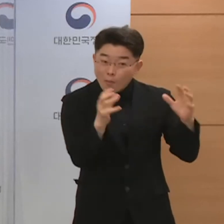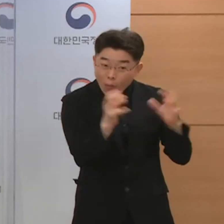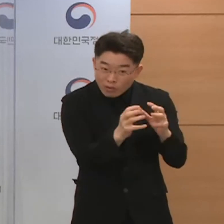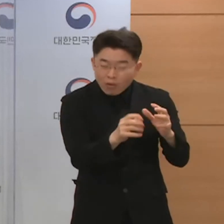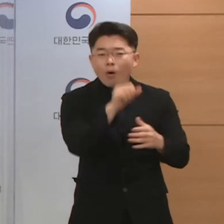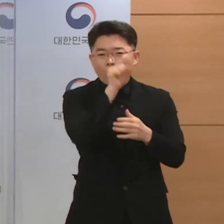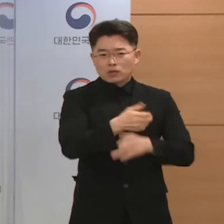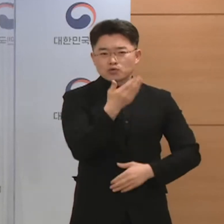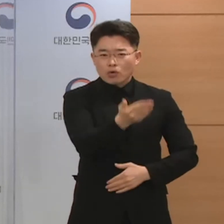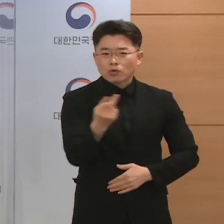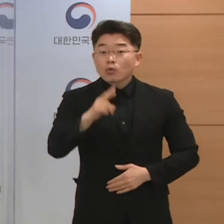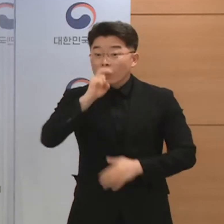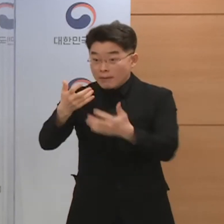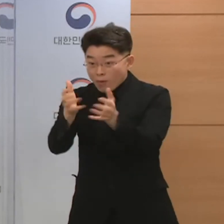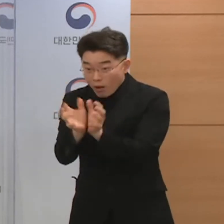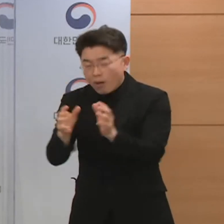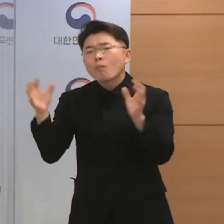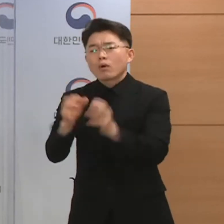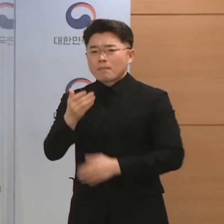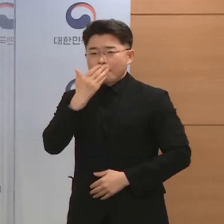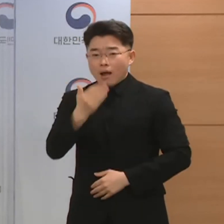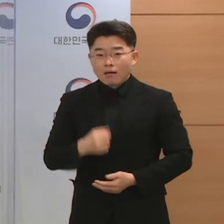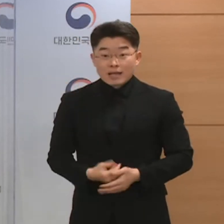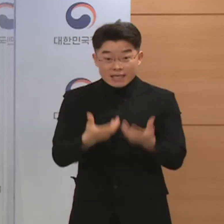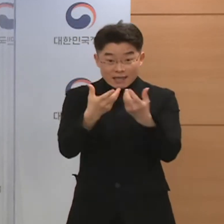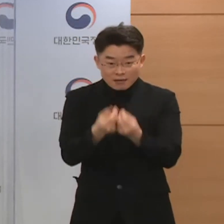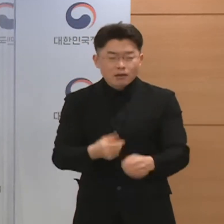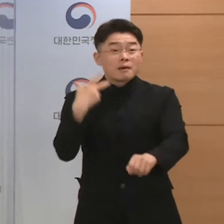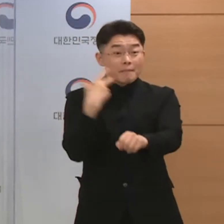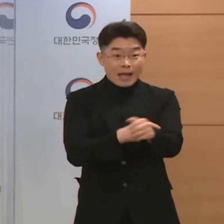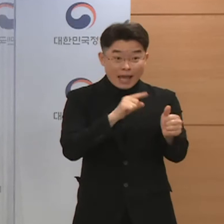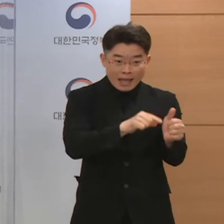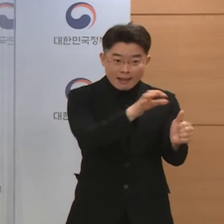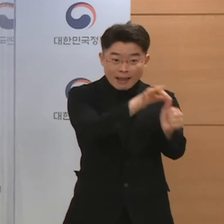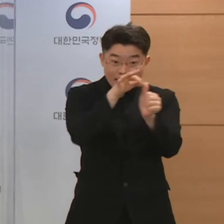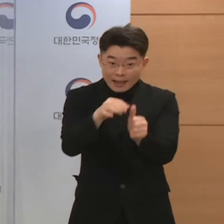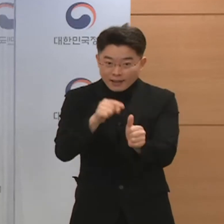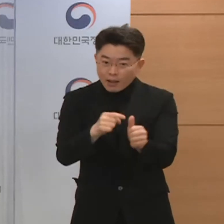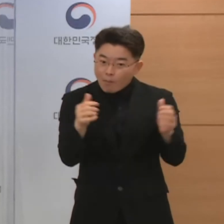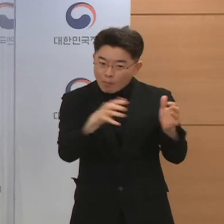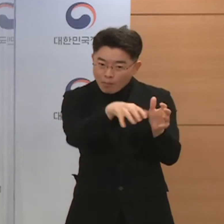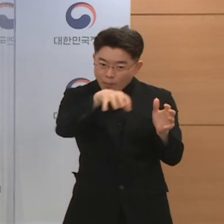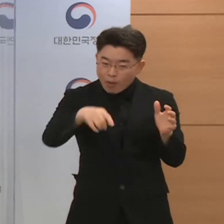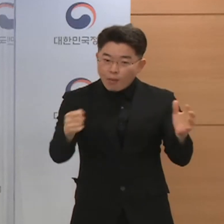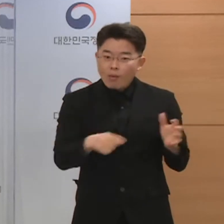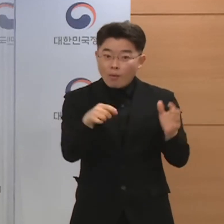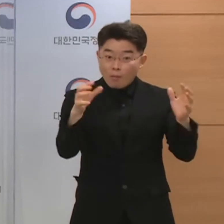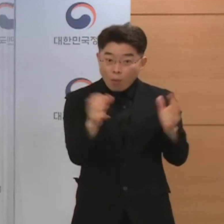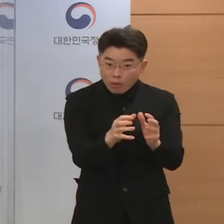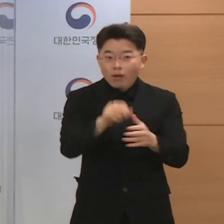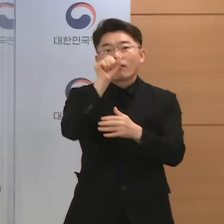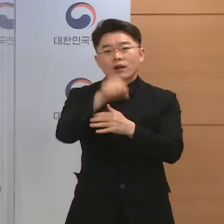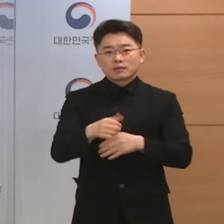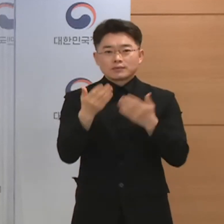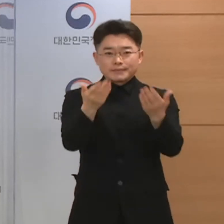완화되어 접종을 완료한 분들로 구성된 성가대나 완료자들만의 각종 소모임도